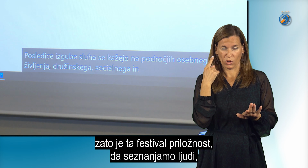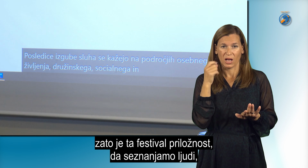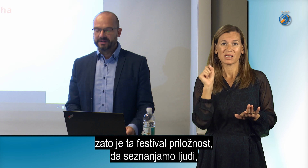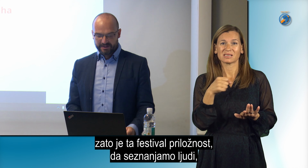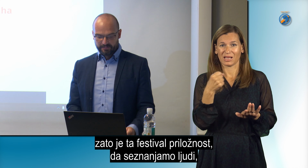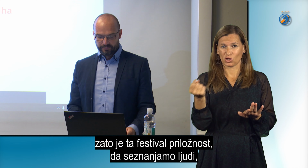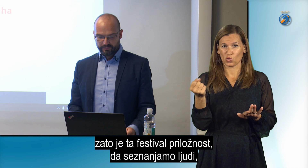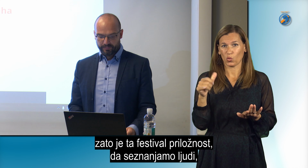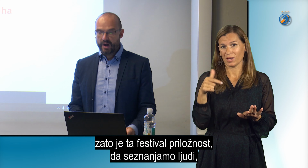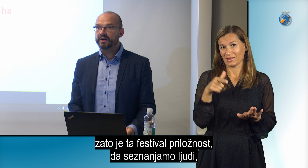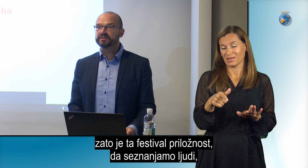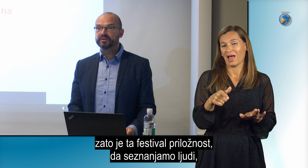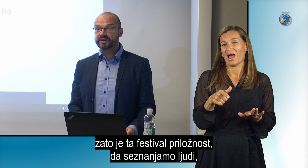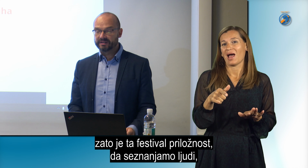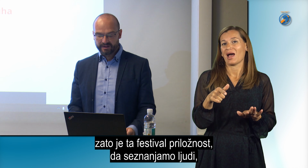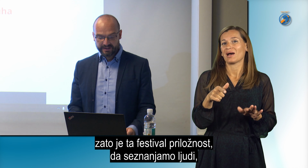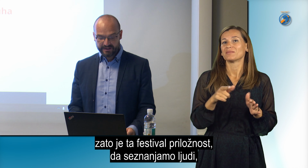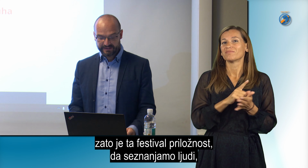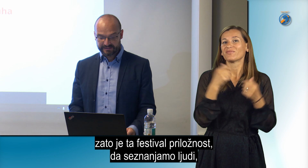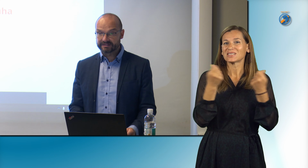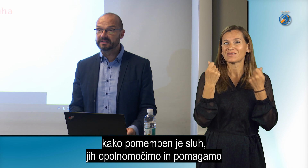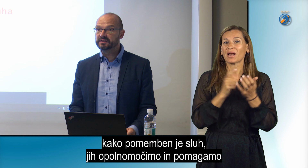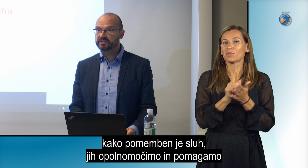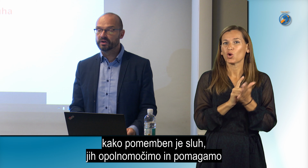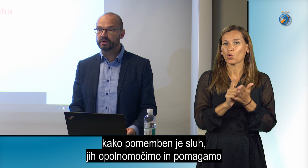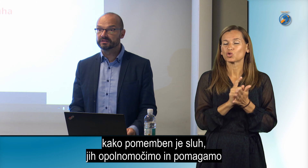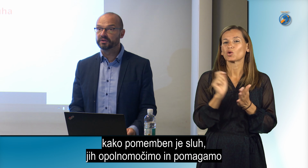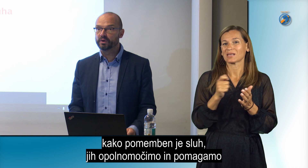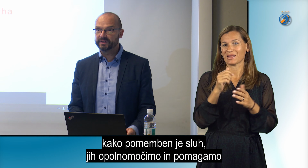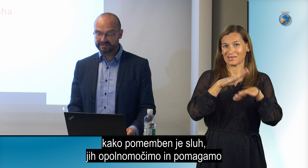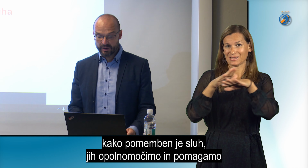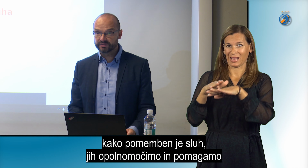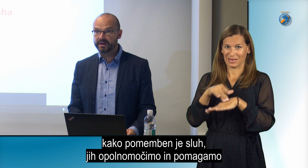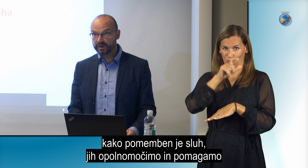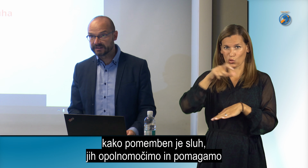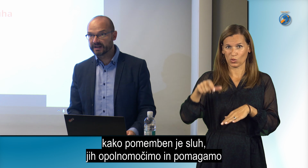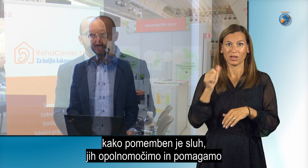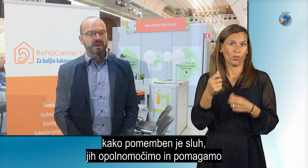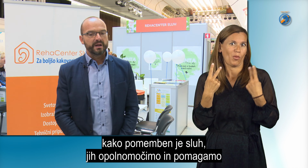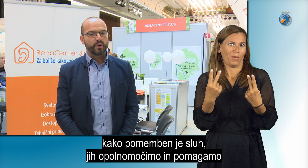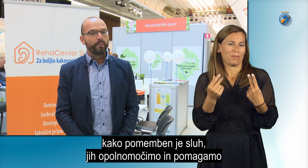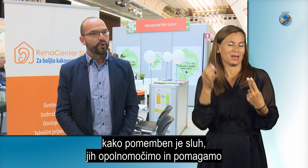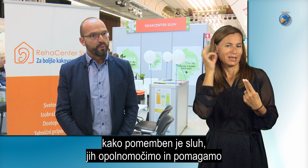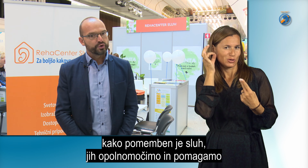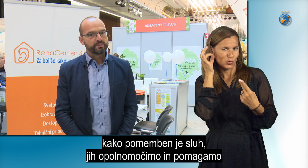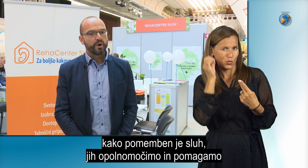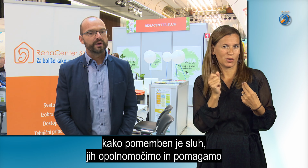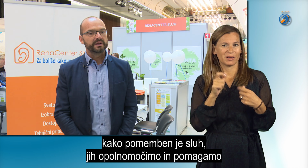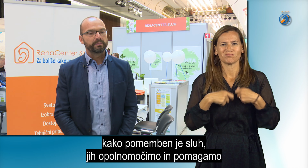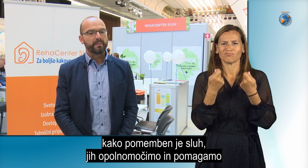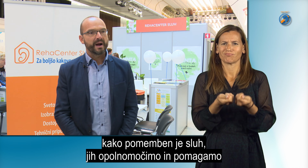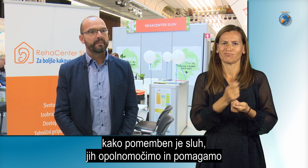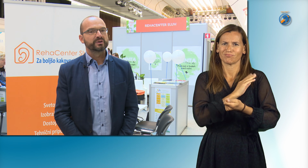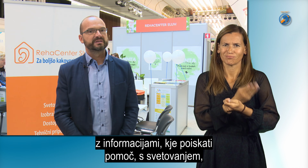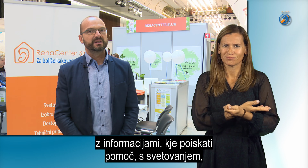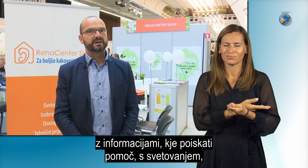ta festival priložnost, da seznanjamo ljudi, kako pomemben je sluh, jih opolnomočimo in